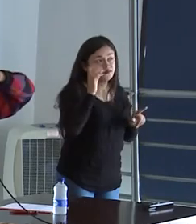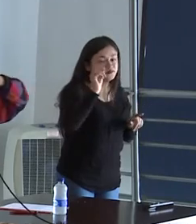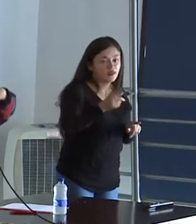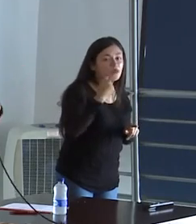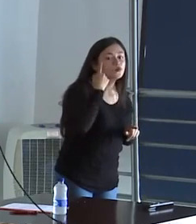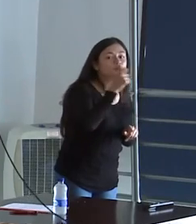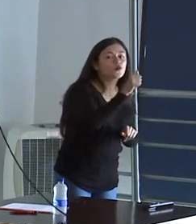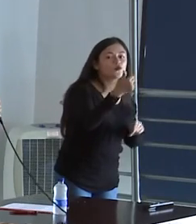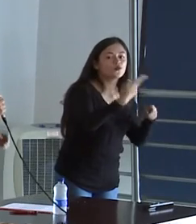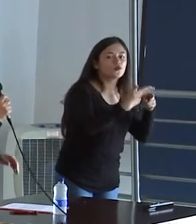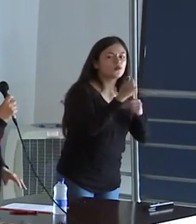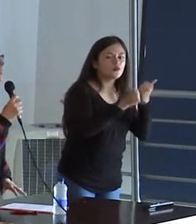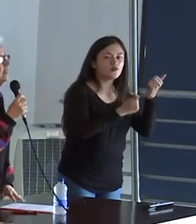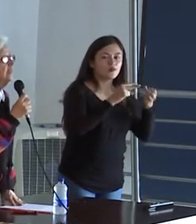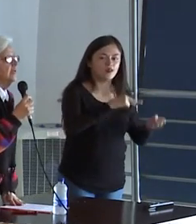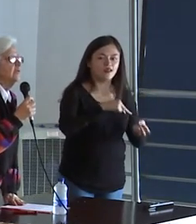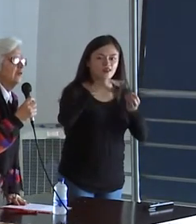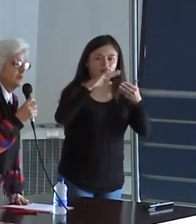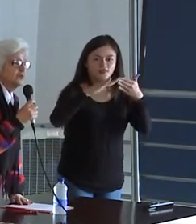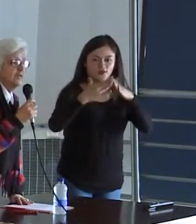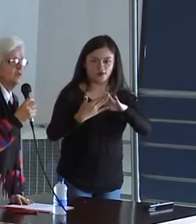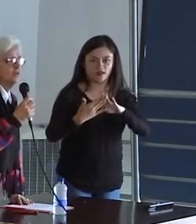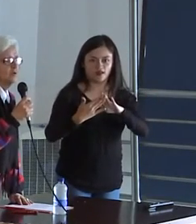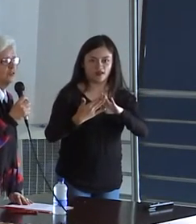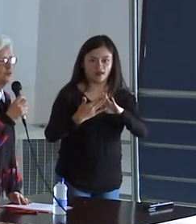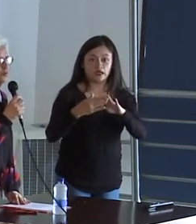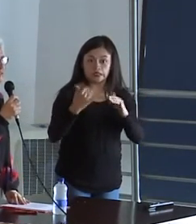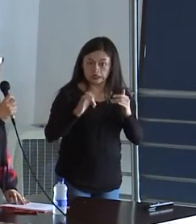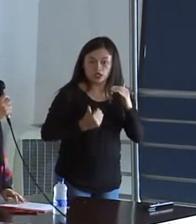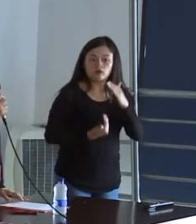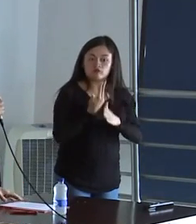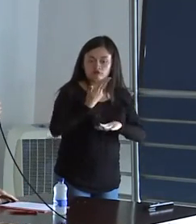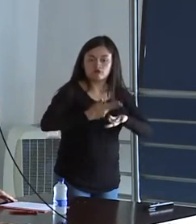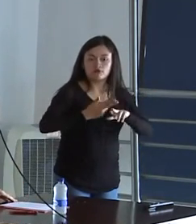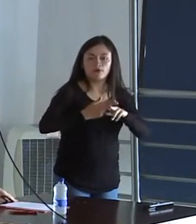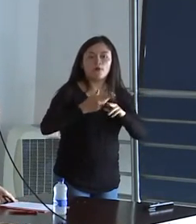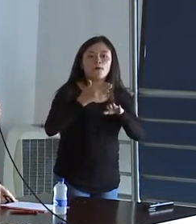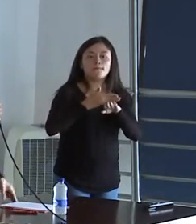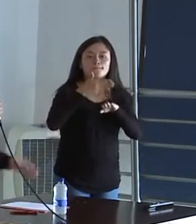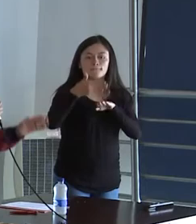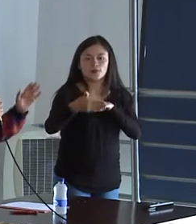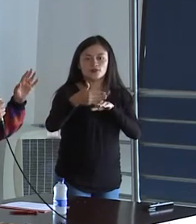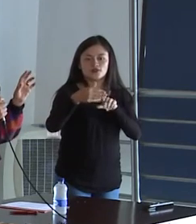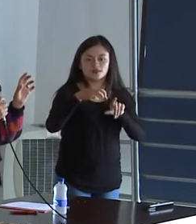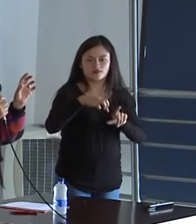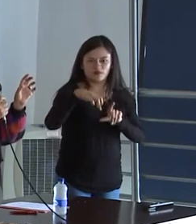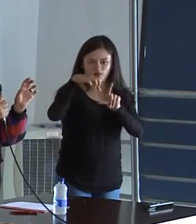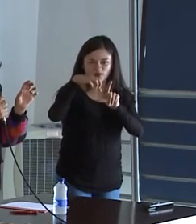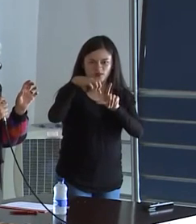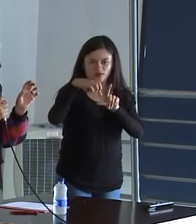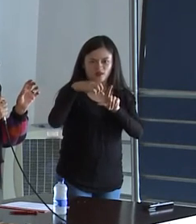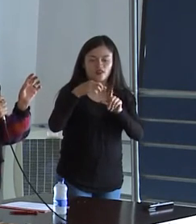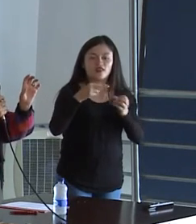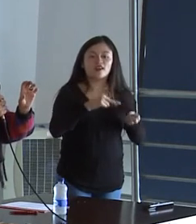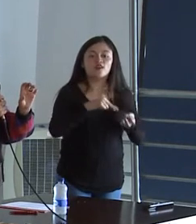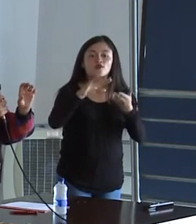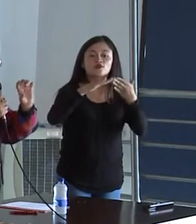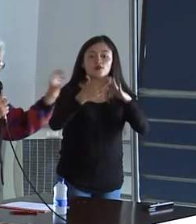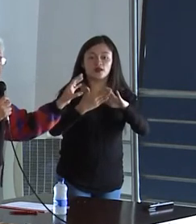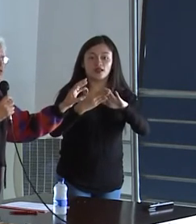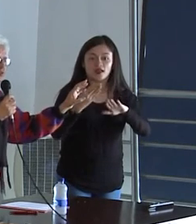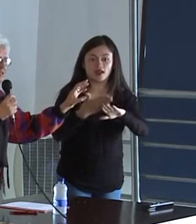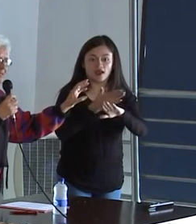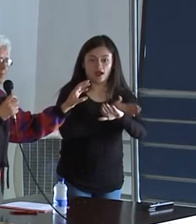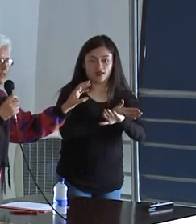alguien haciendo la educación comunitaria. Y fue el posgrado de educación comunitaria. Quiero decir entonces que los contextos, la educación